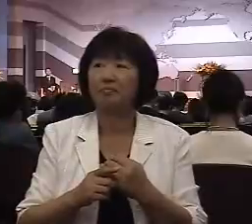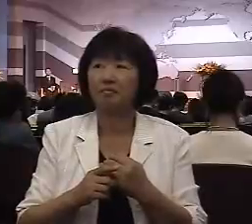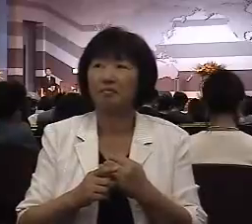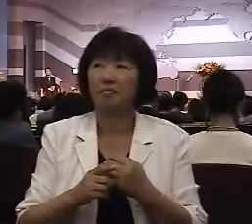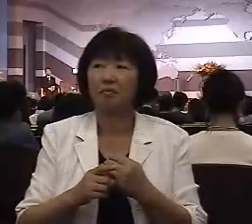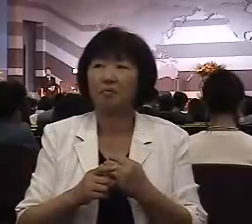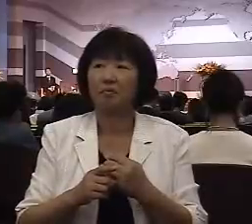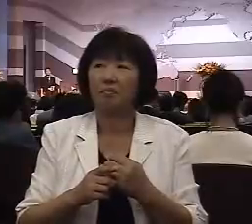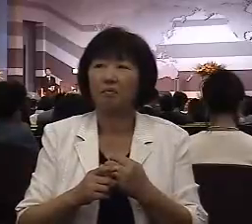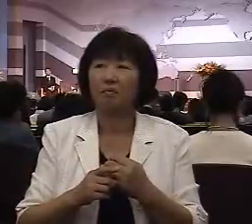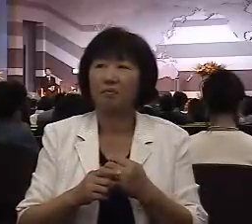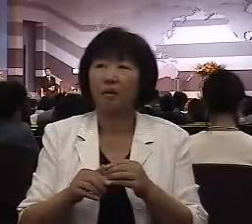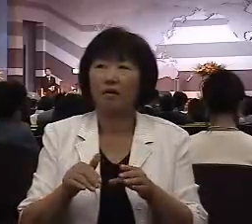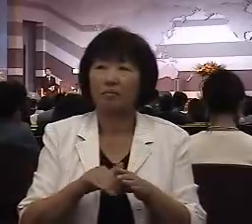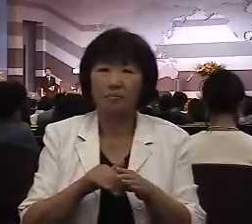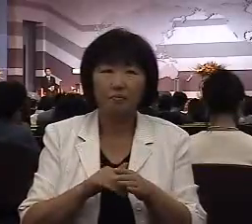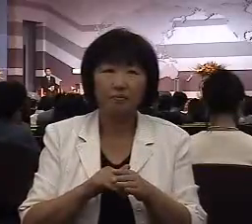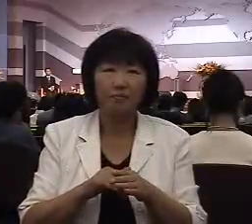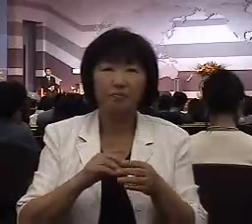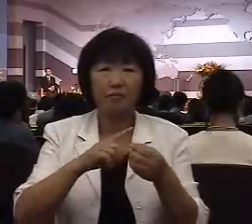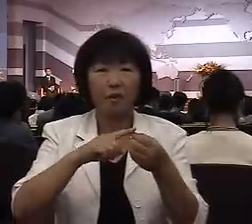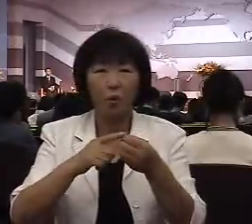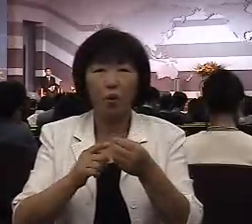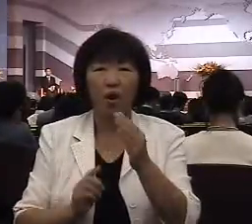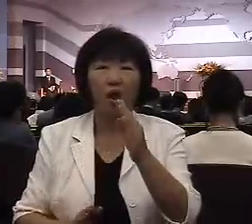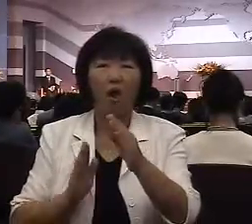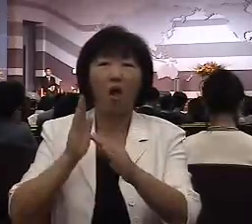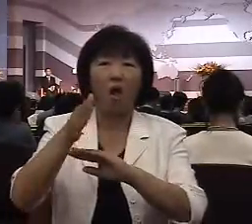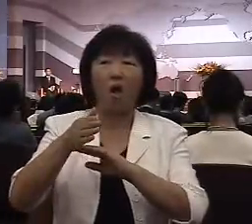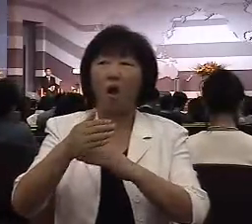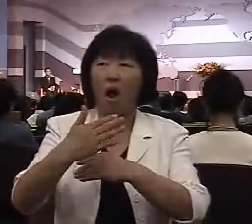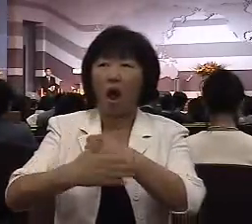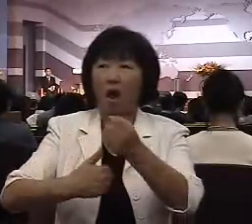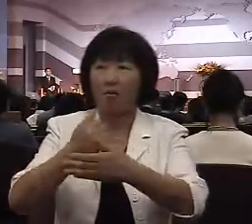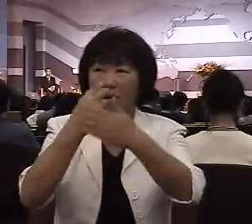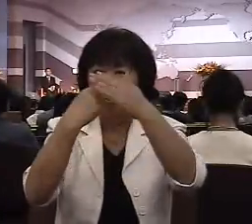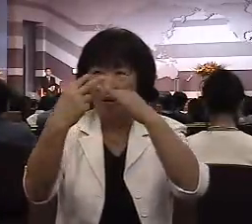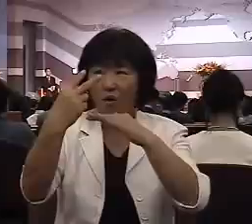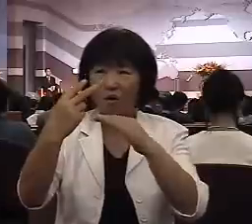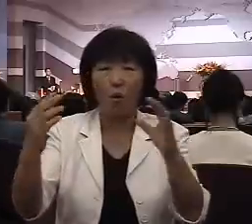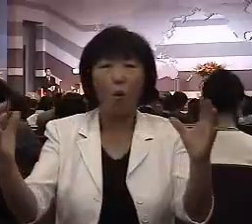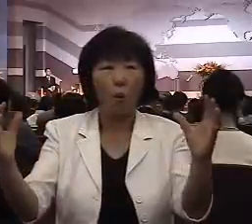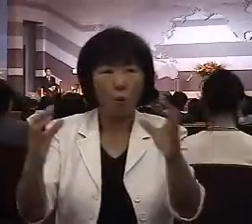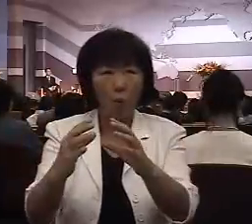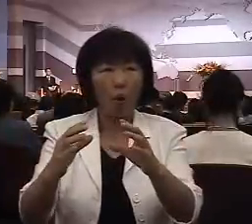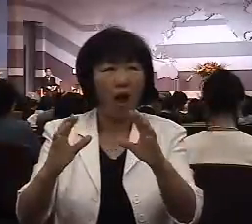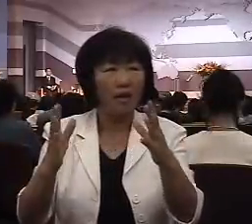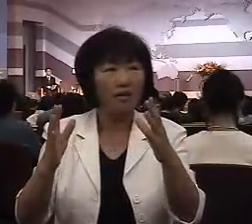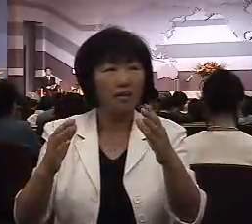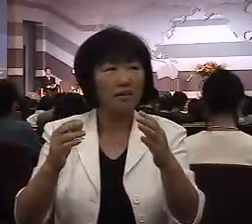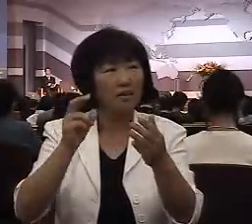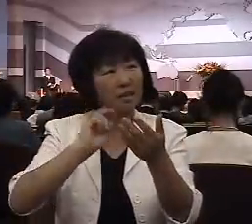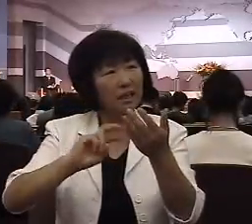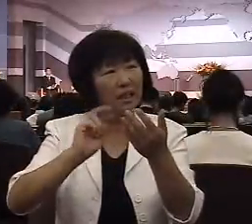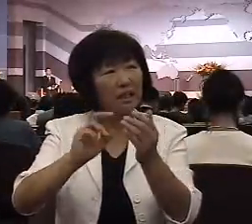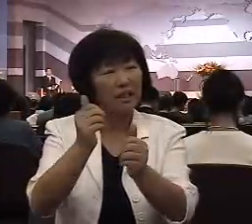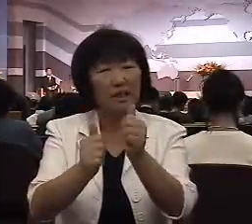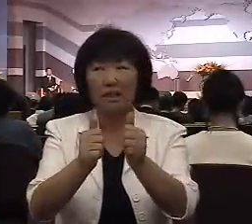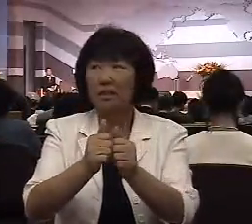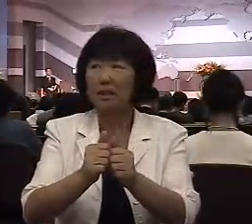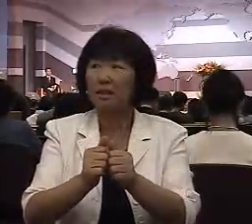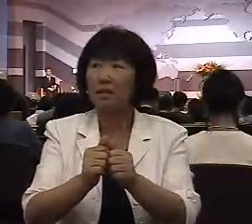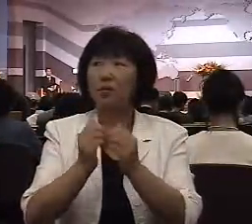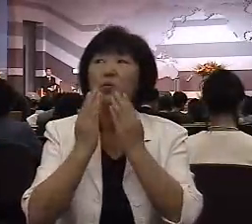모여서 우리가 문화와 언어를 뛰어넘어 하나님의 비전을 공유하는 자리입니다. 꼭 기억해 주시고 이번 주에도